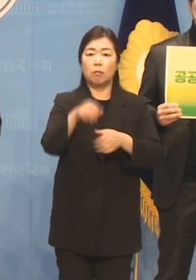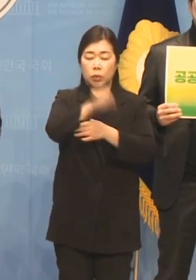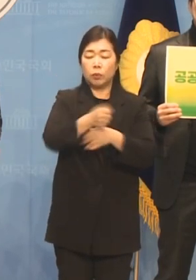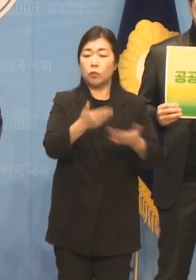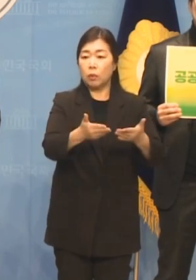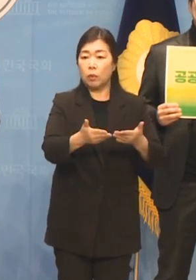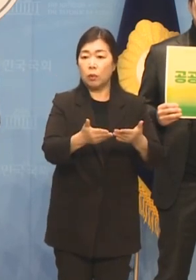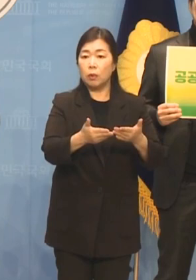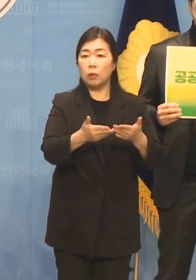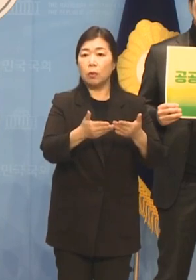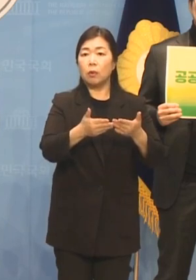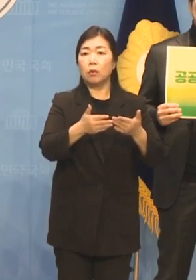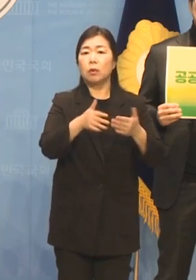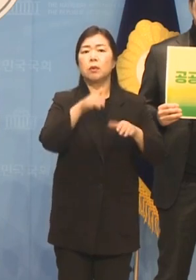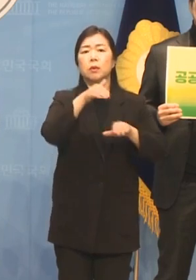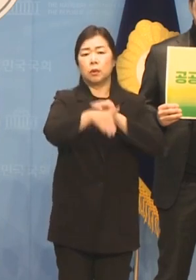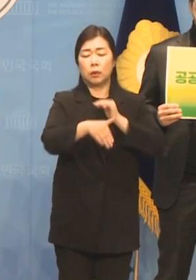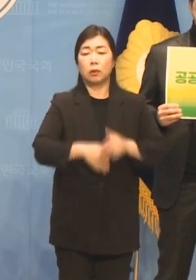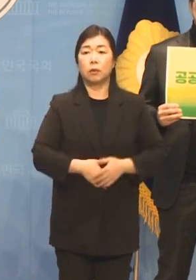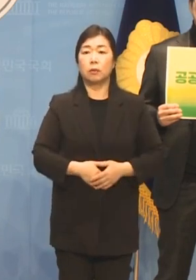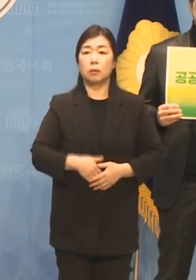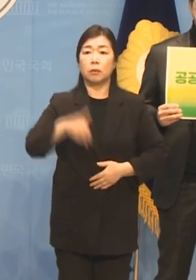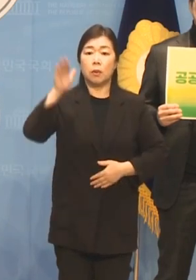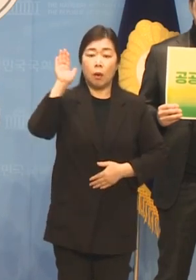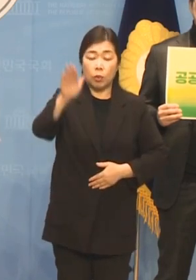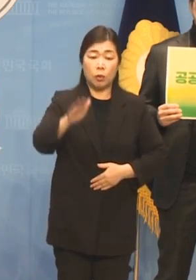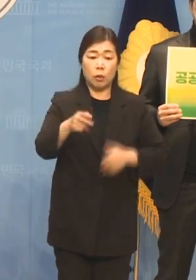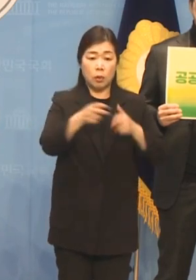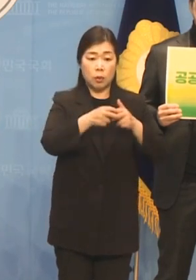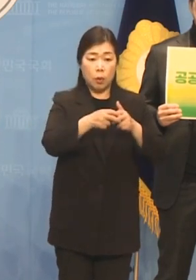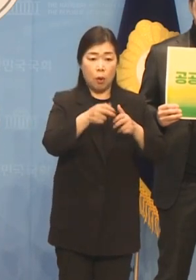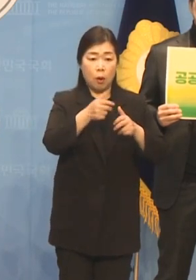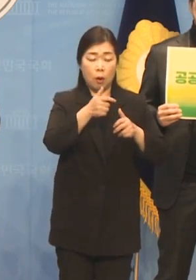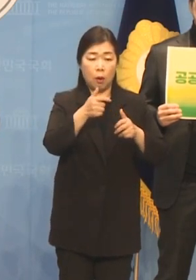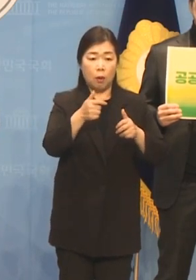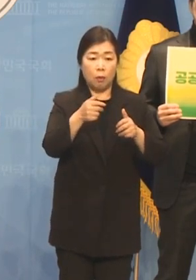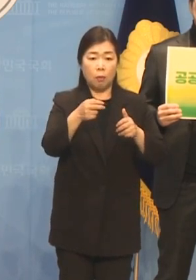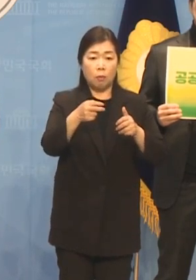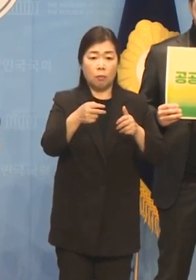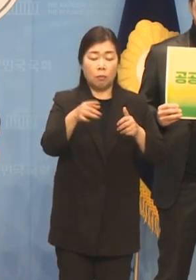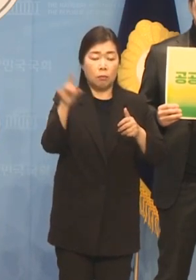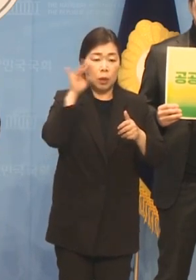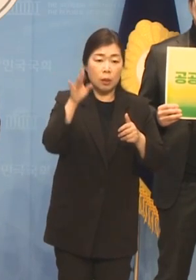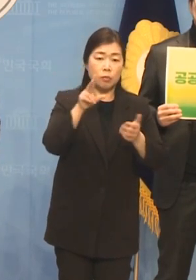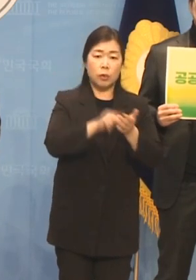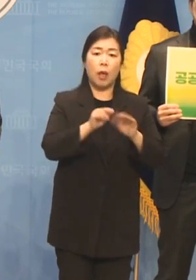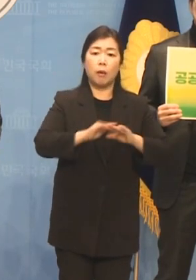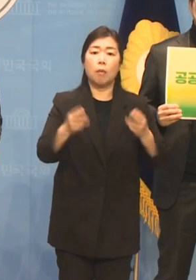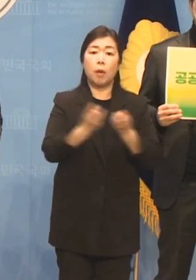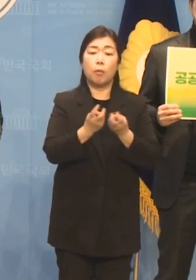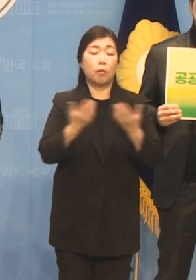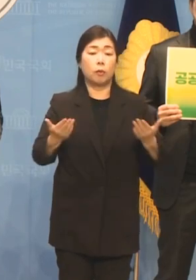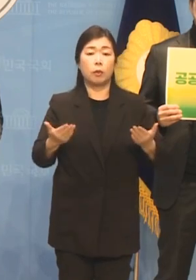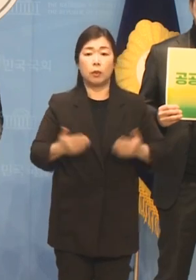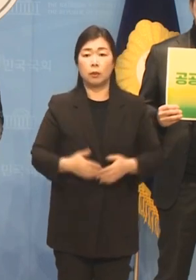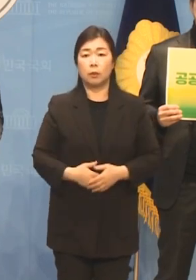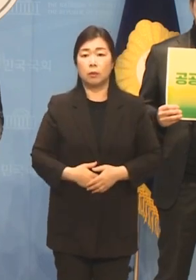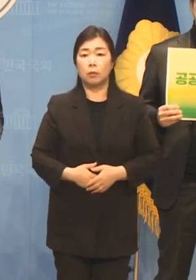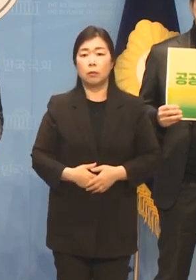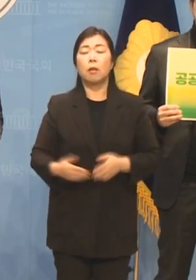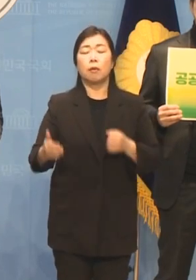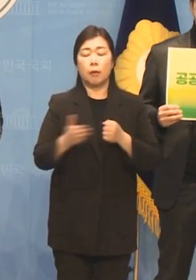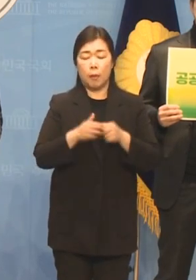공백을 어떤 식으로 해결하겠다는 건지 좀 보이지 않는 상황입니다. 이 상황에서